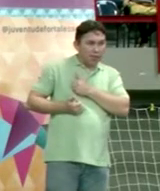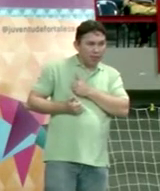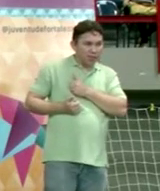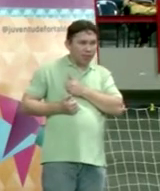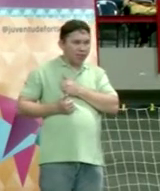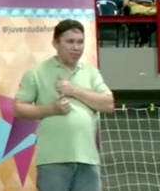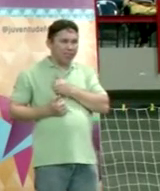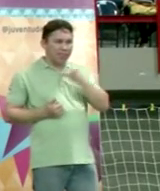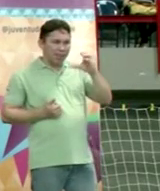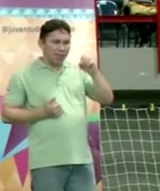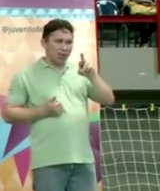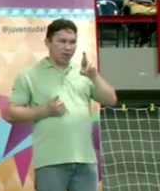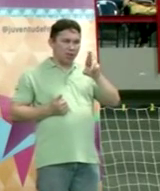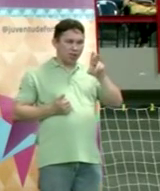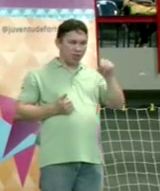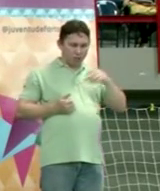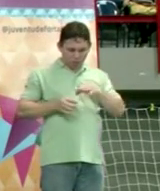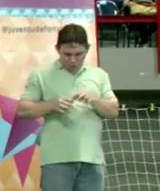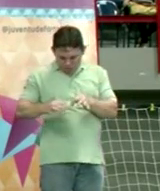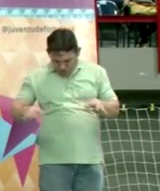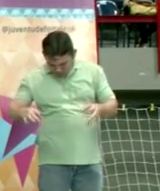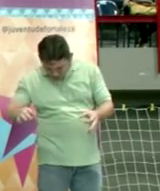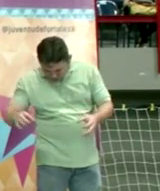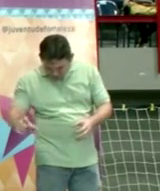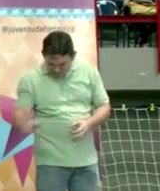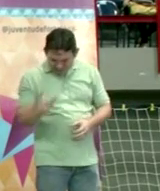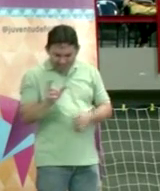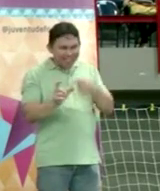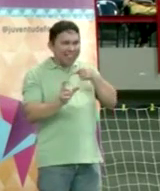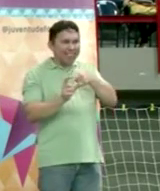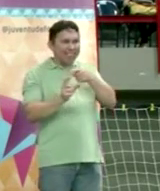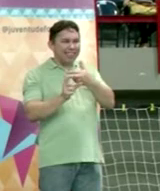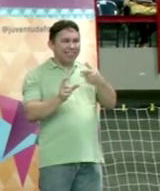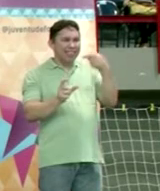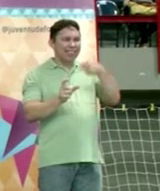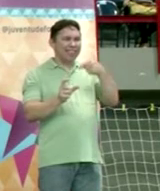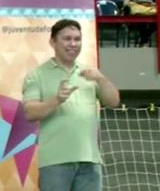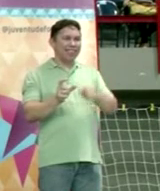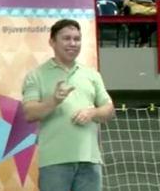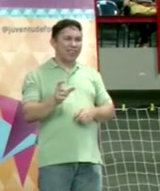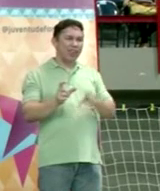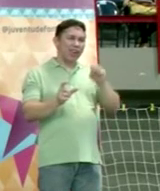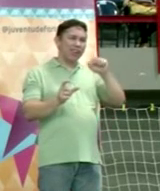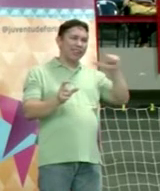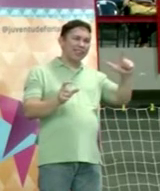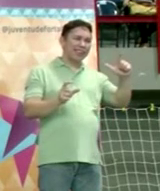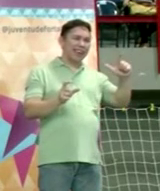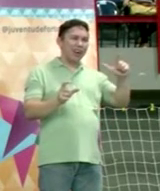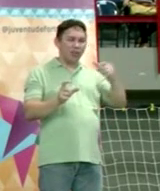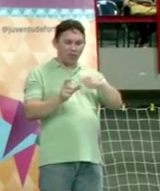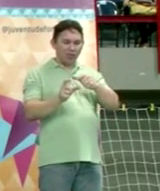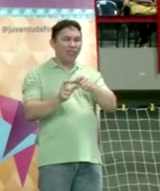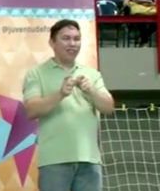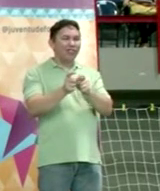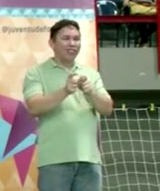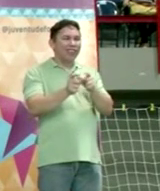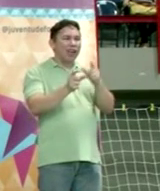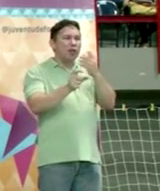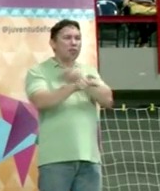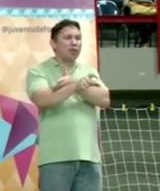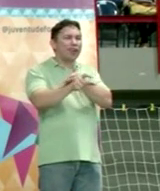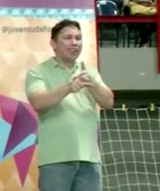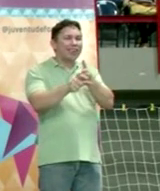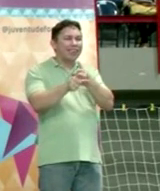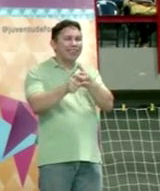de couro, aí tem uns sachêzinhos lá, né? Que é exatamente quem? A sílica ou então o sal. Bebê,